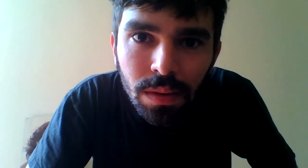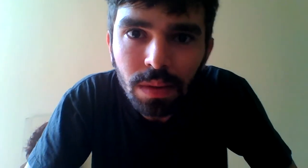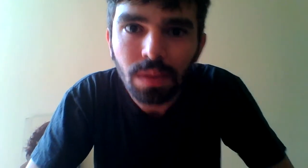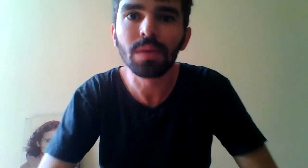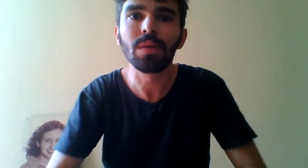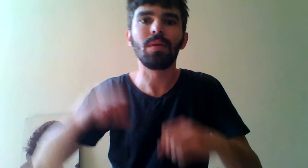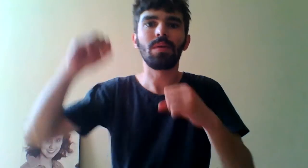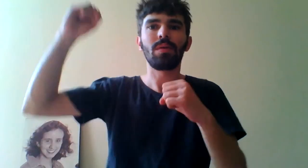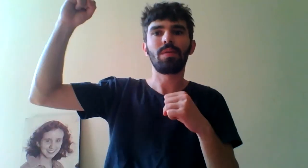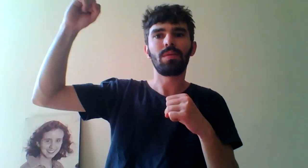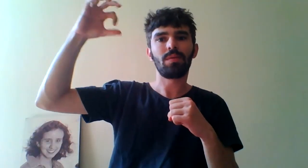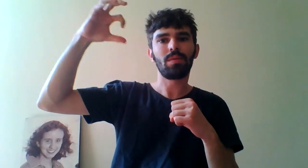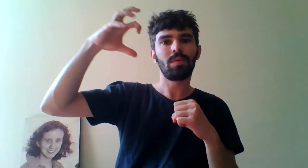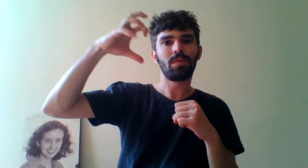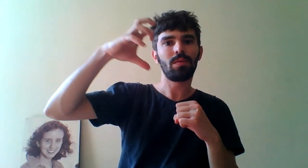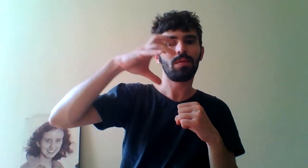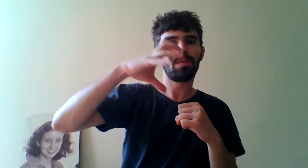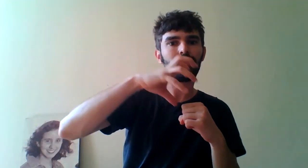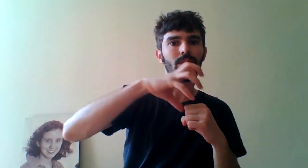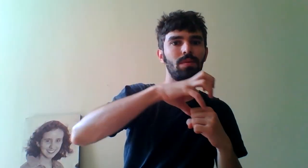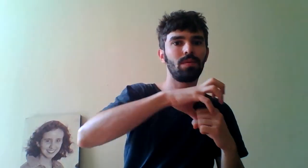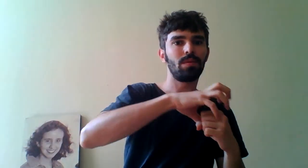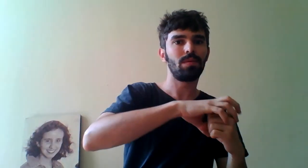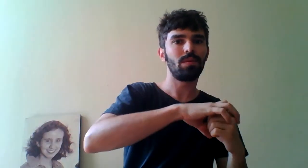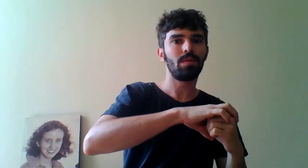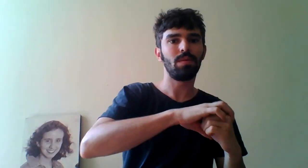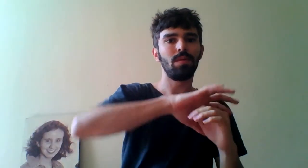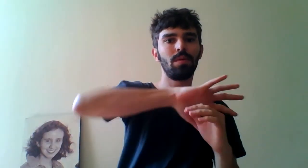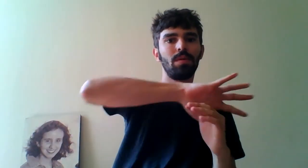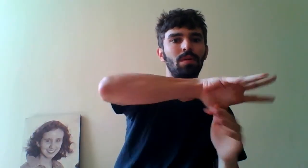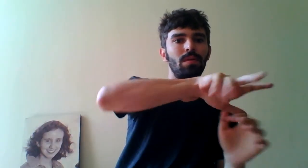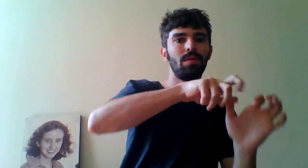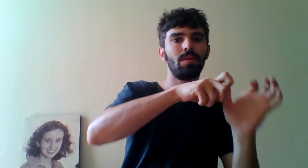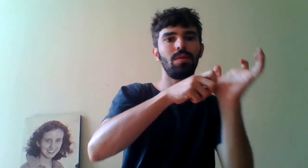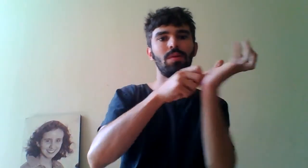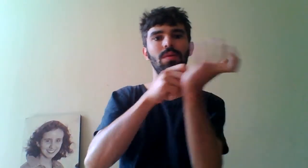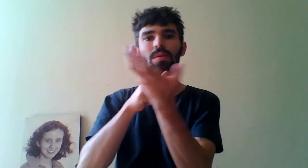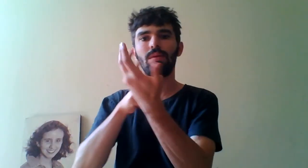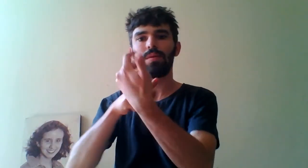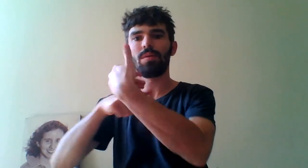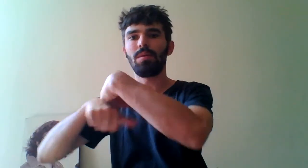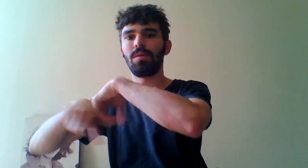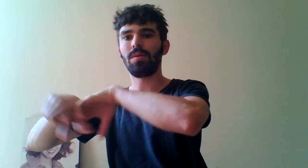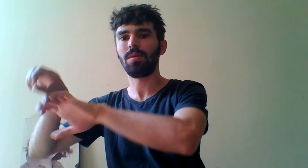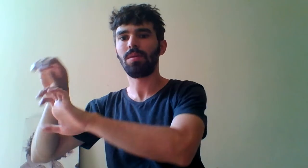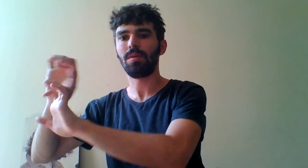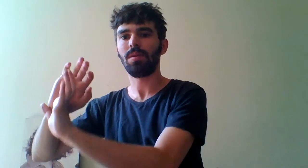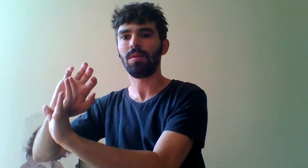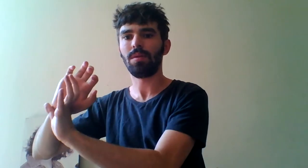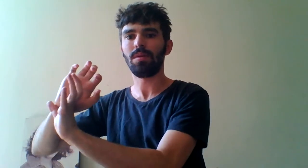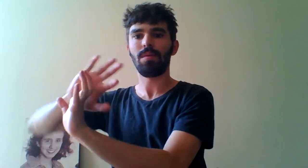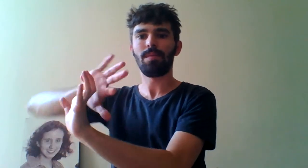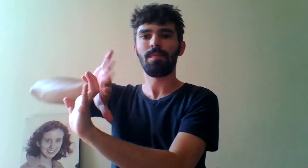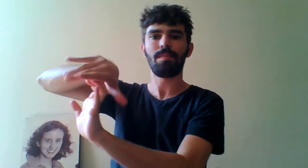As luzes da cidade olhando aqui de cima São manchas de saudade, mentes na negrinha Loucas